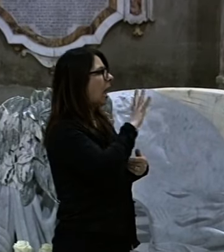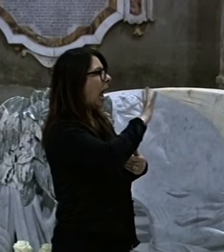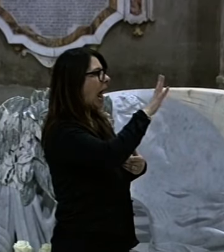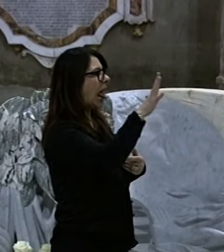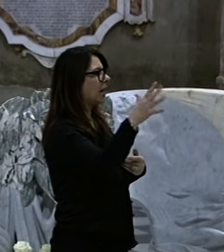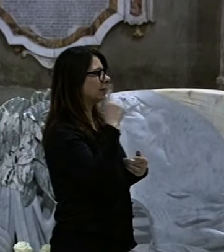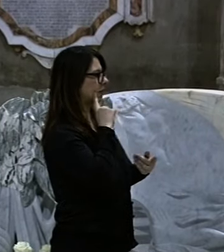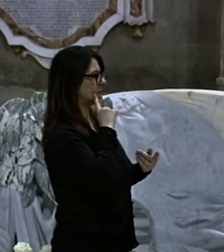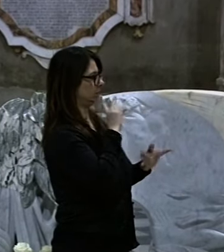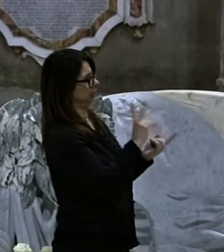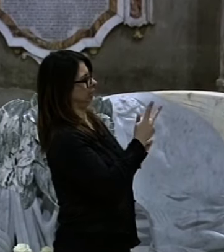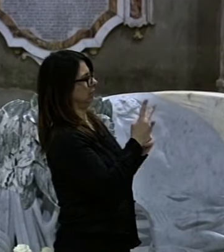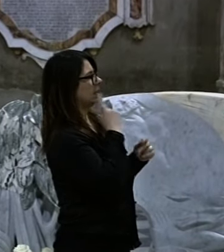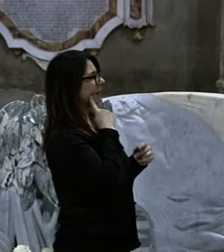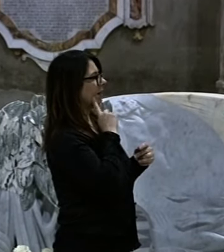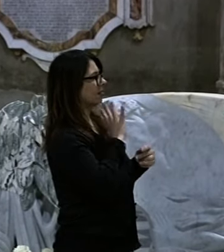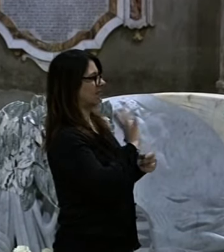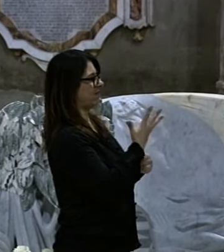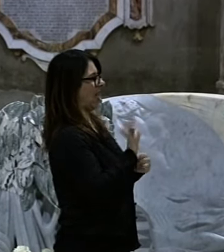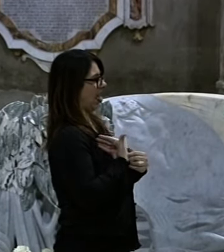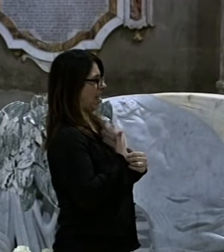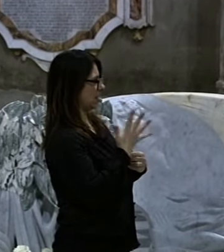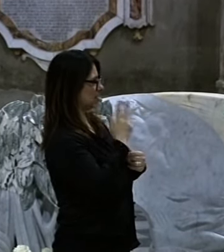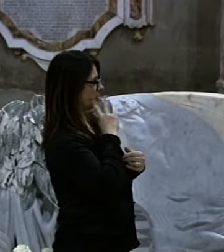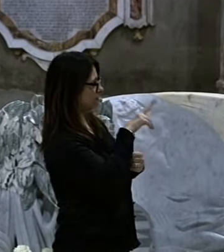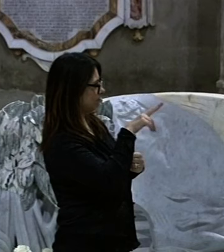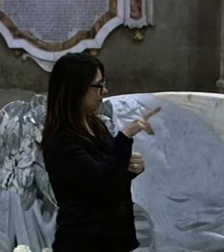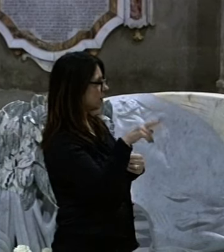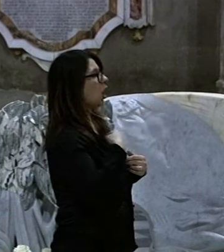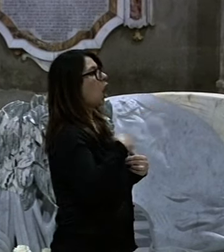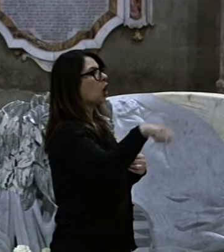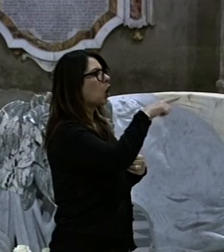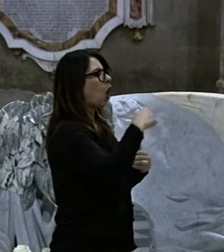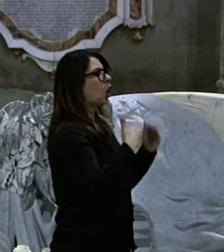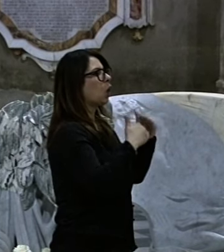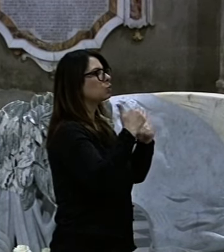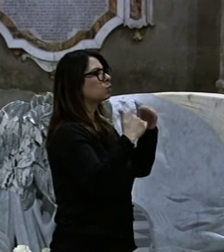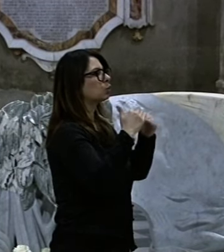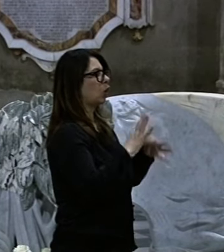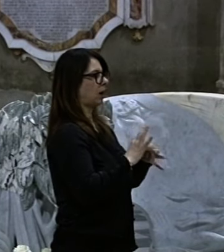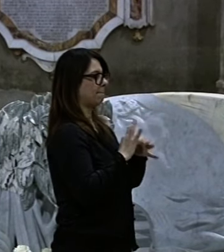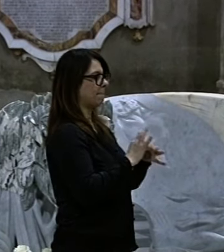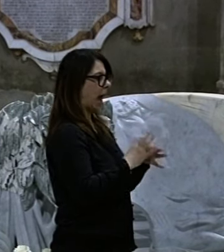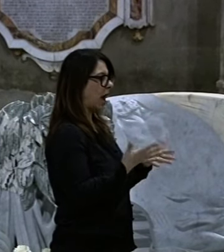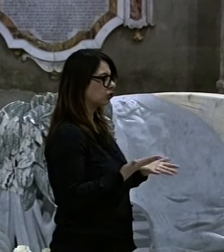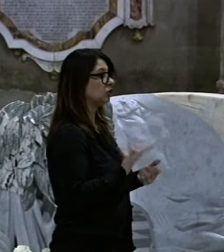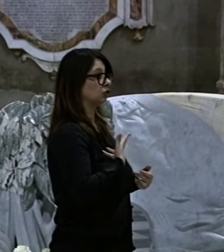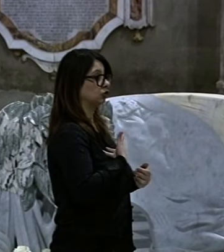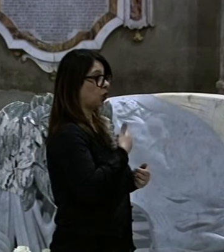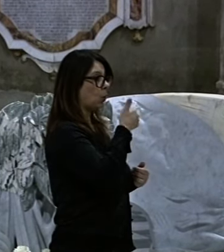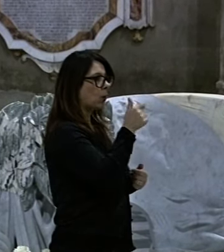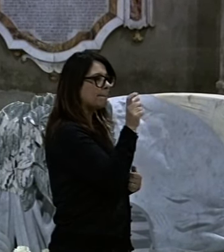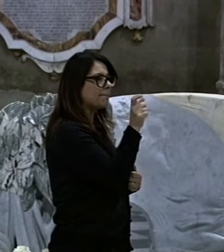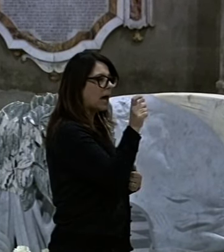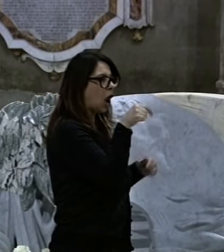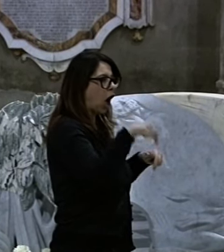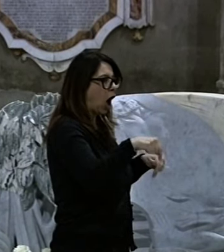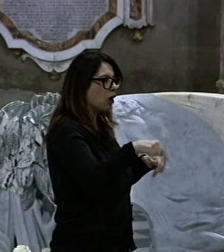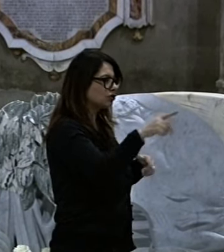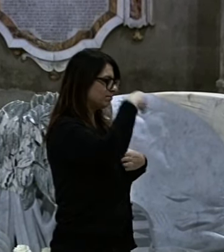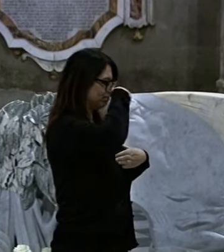altri, quella parola che ci fa noi costruttori di pace. Ecco, c'è una parola che può entrare nella